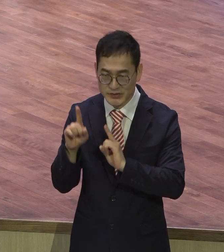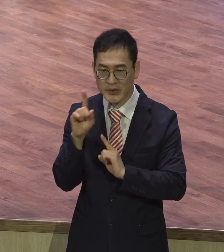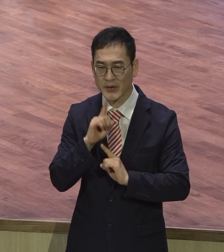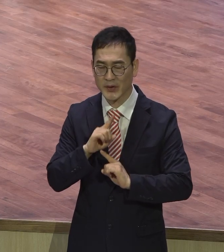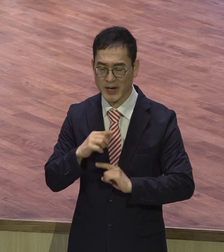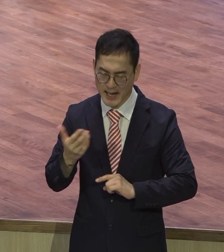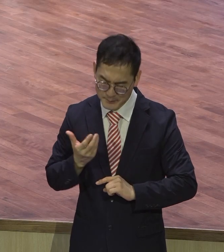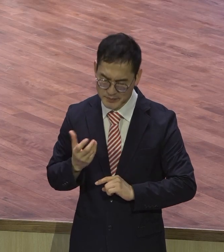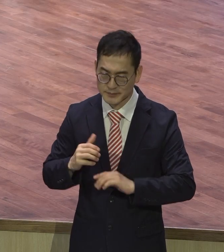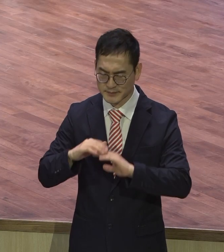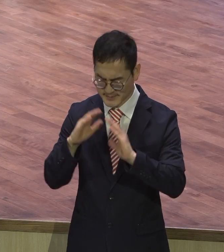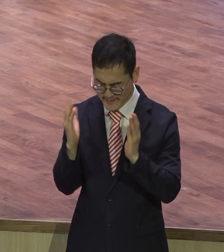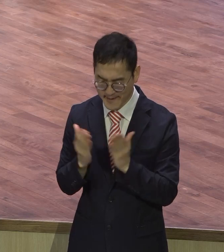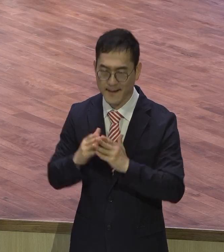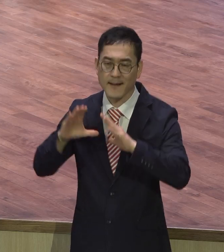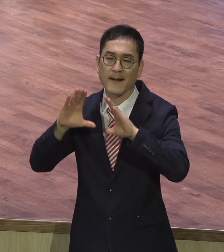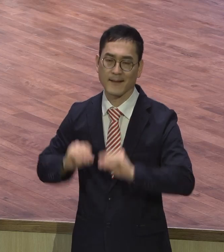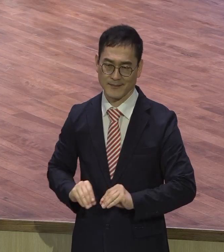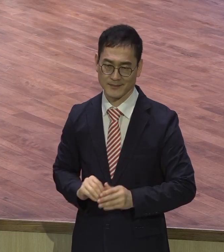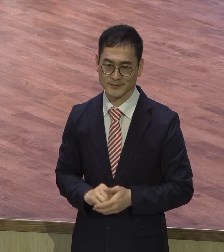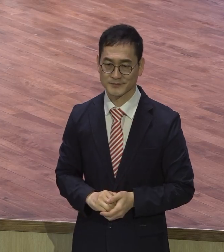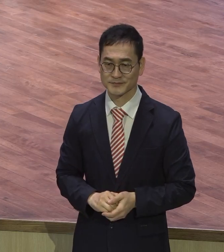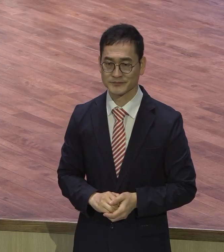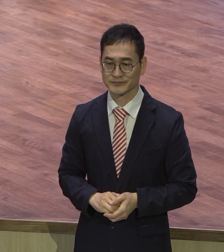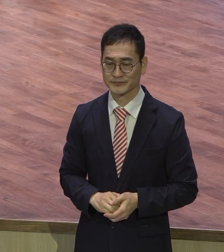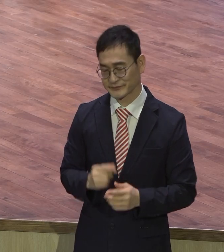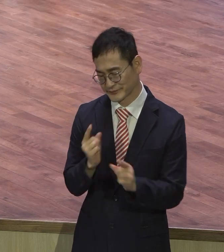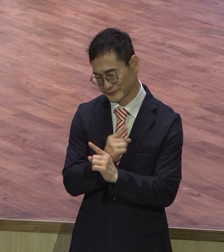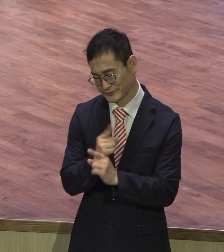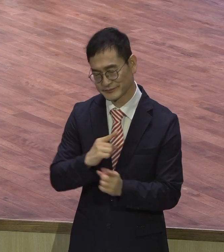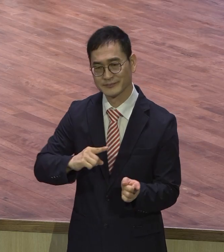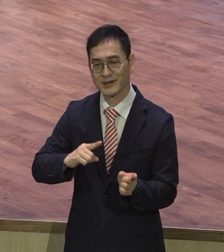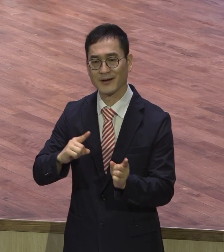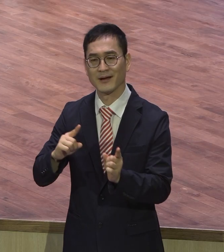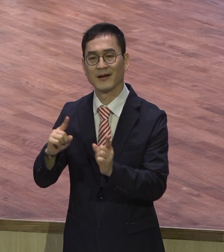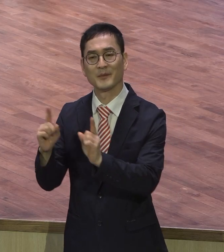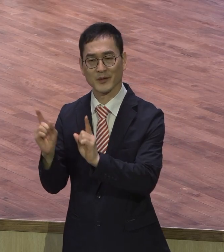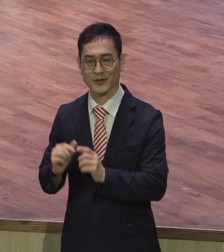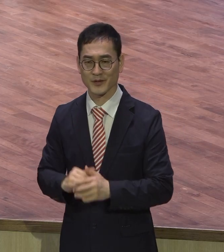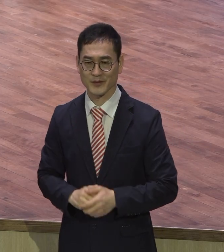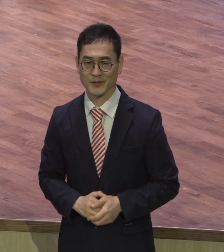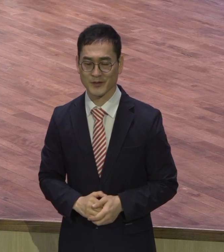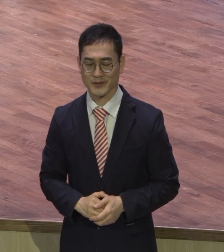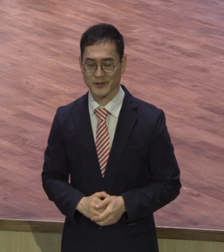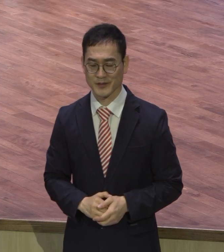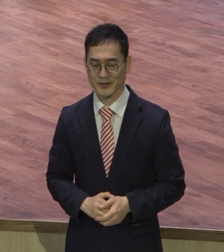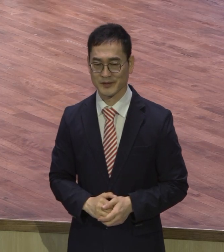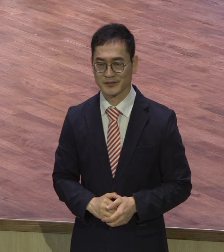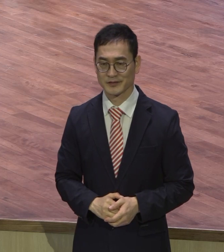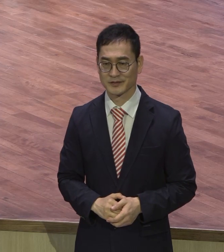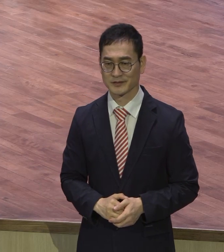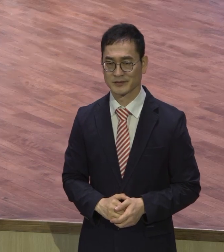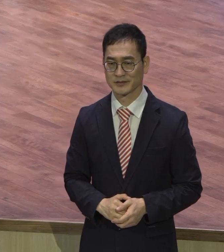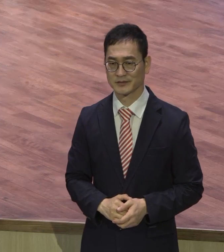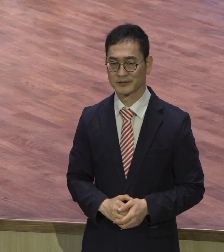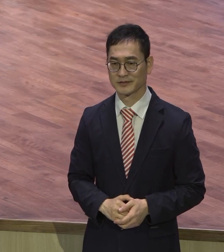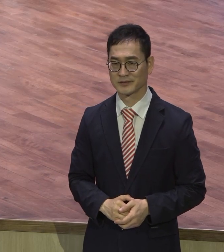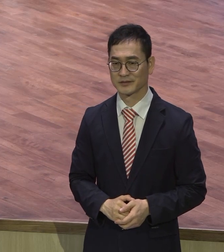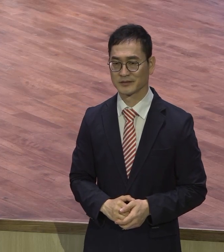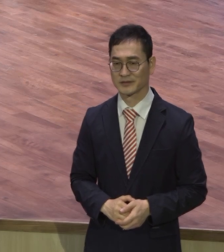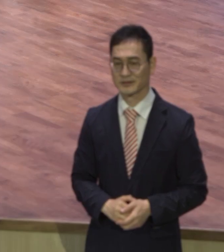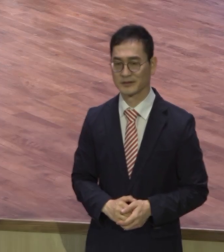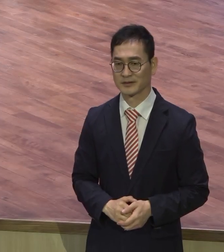시작했어요. 회복되기 시작했어요. 남을 의식하면서 늘 마음속에 있던 그